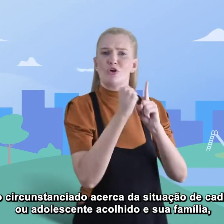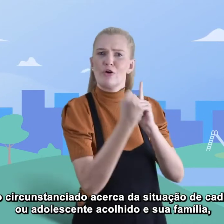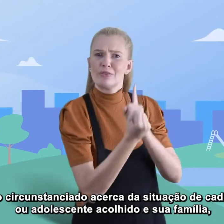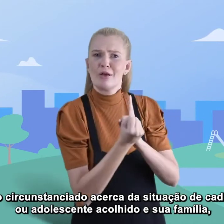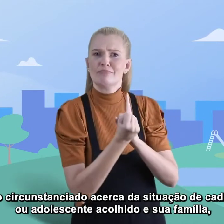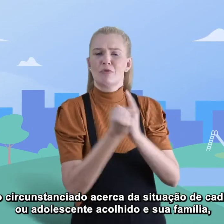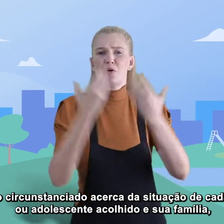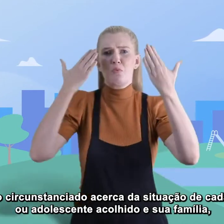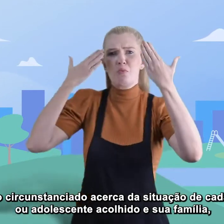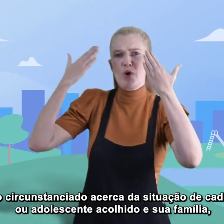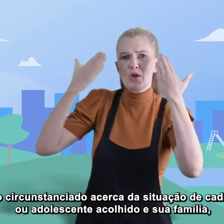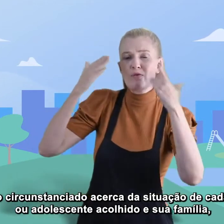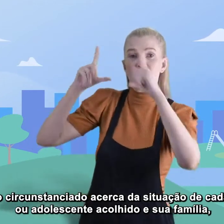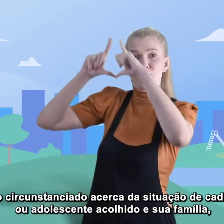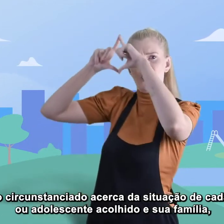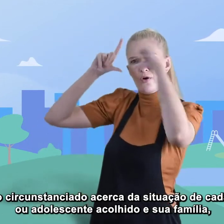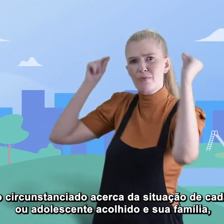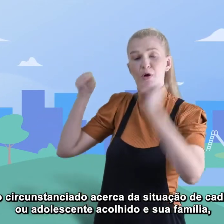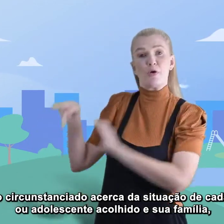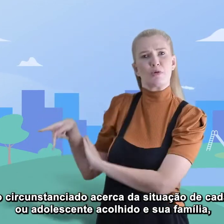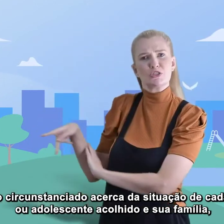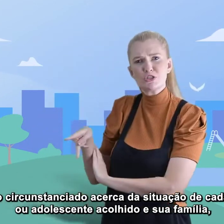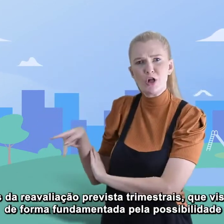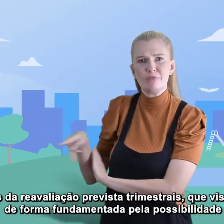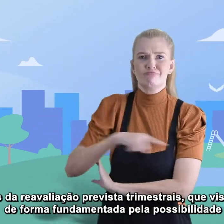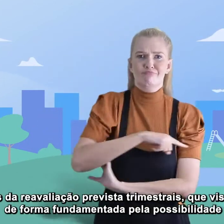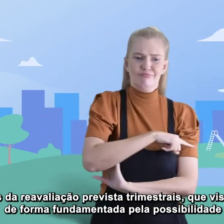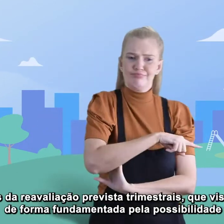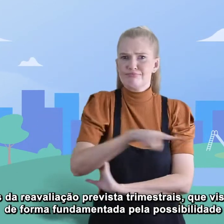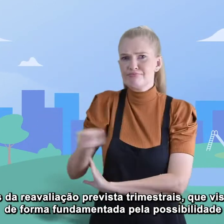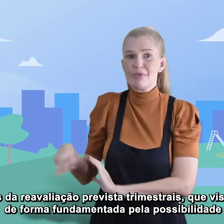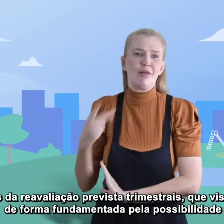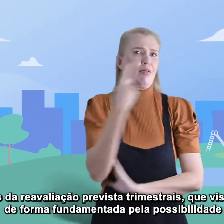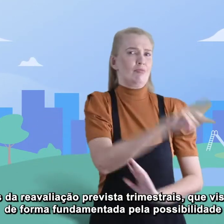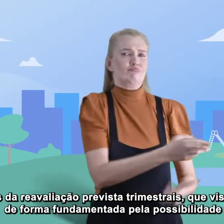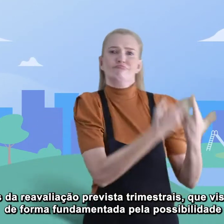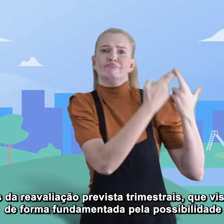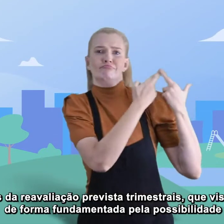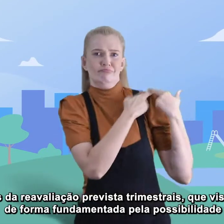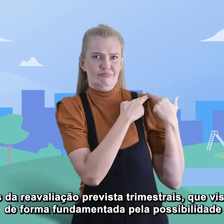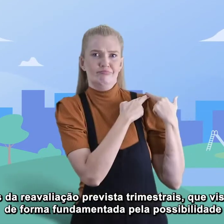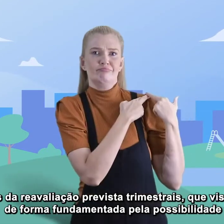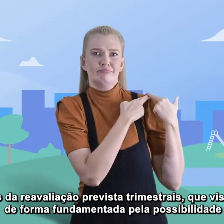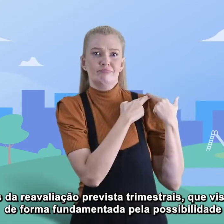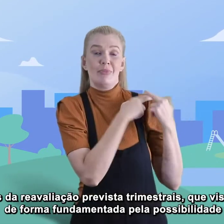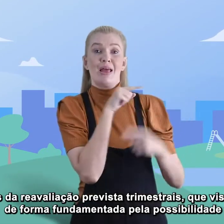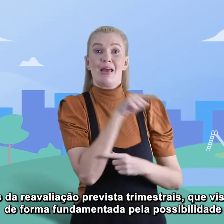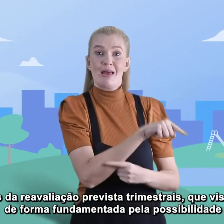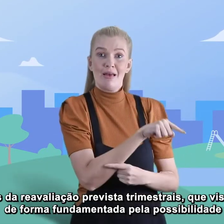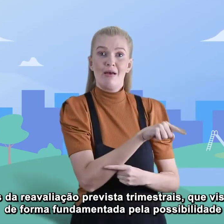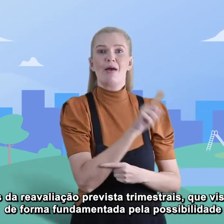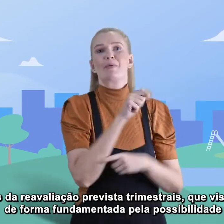acolhido e sua família, para fins da reavaliação prevista